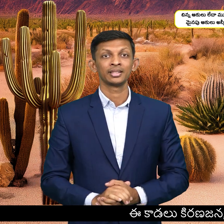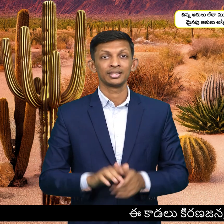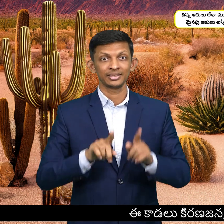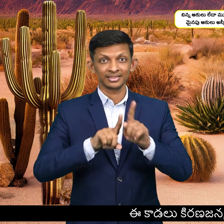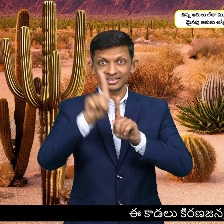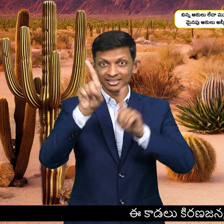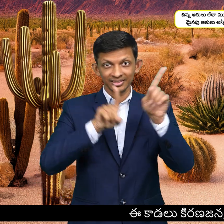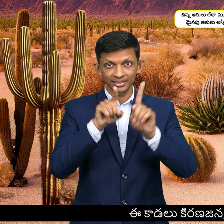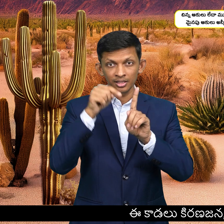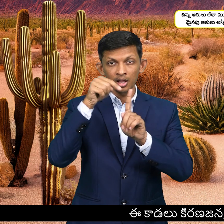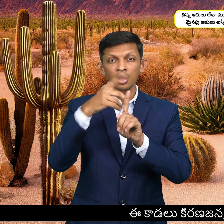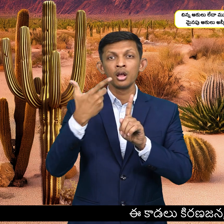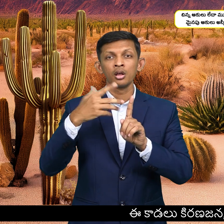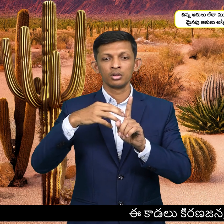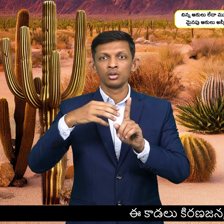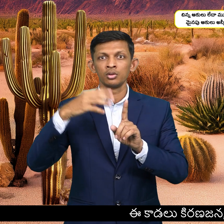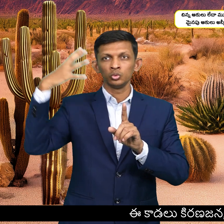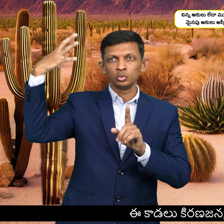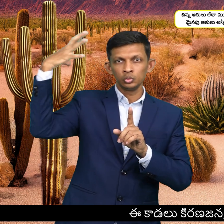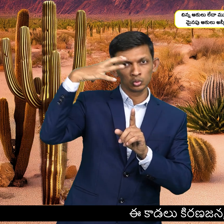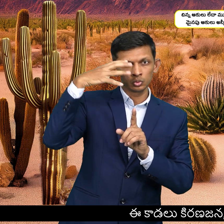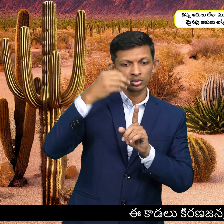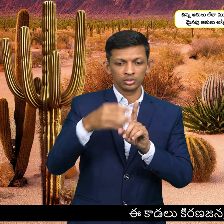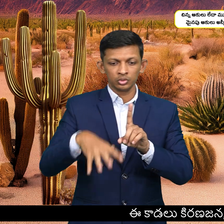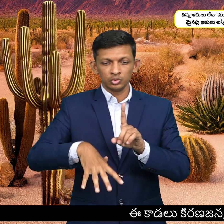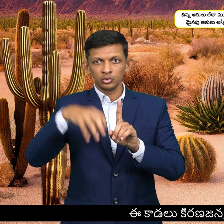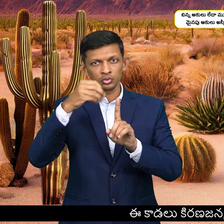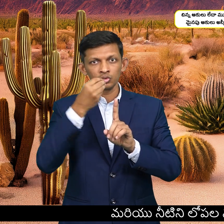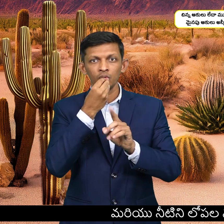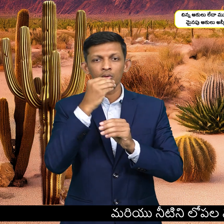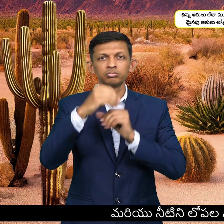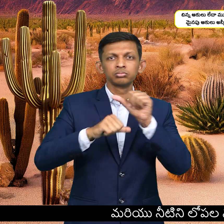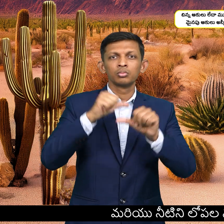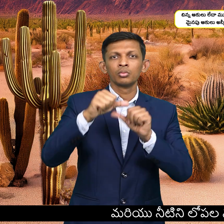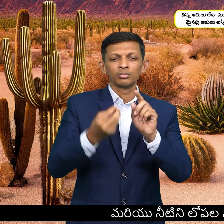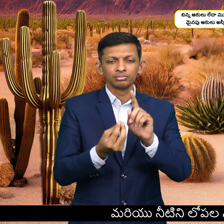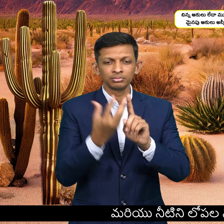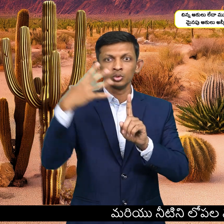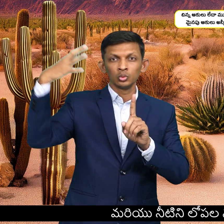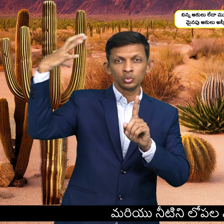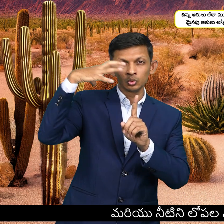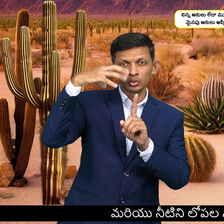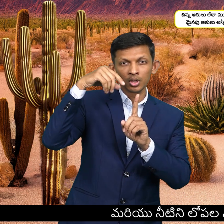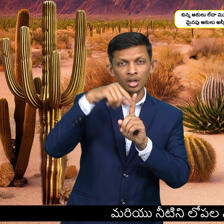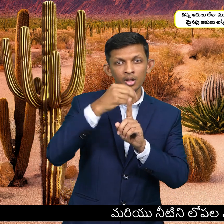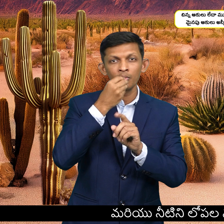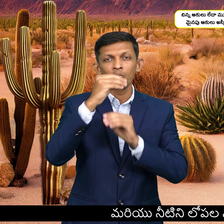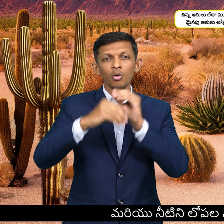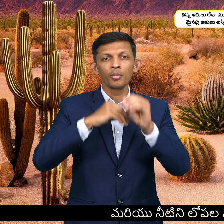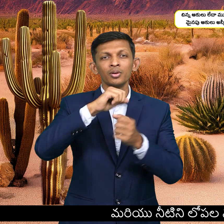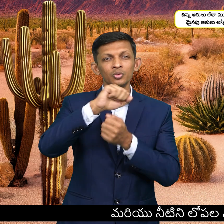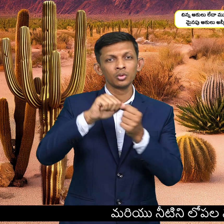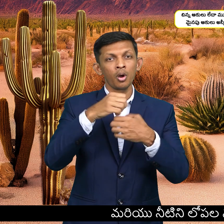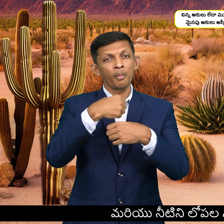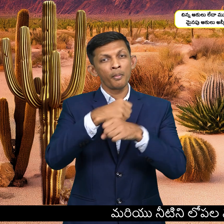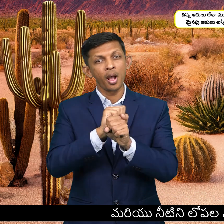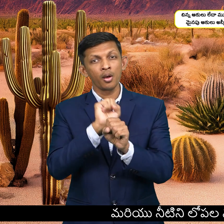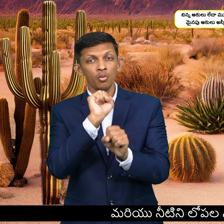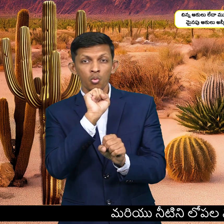ఈ కాడలు కిరణజన్య సంయోగ క్రియను చేస్తాయి మరియు నీటిని లోపల నిలువ